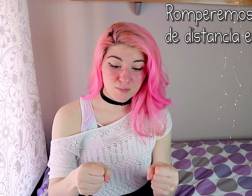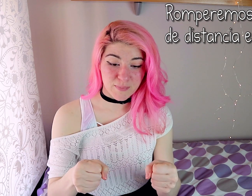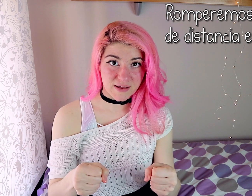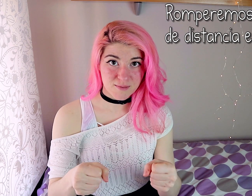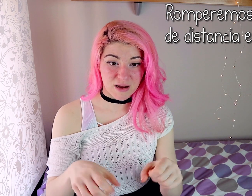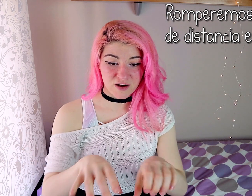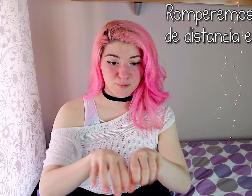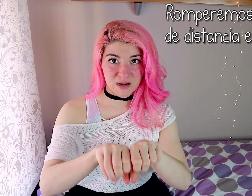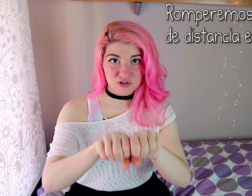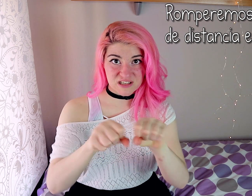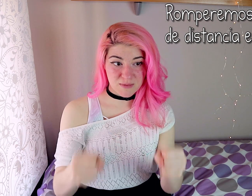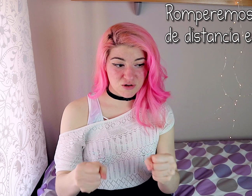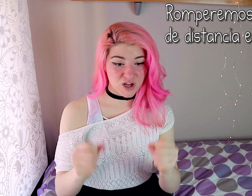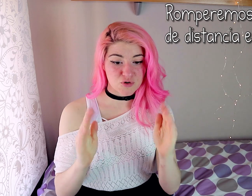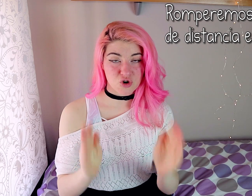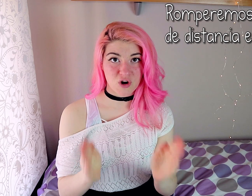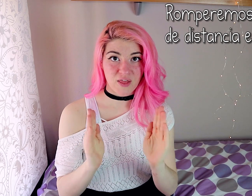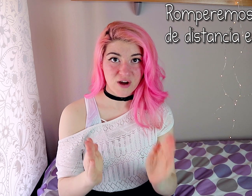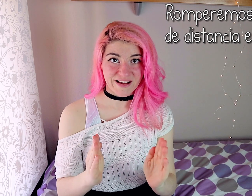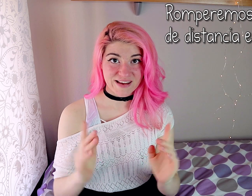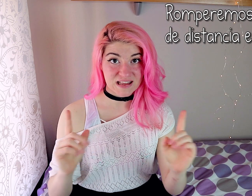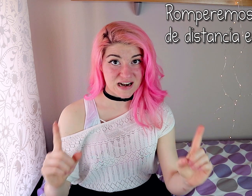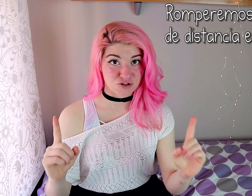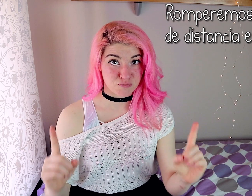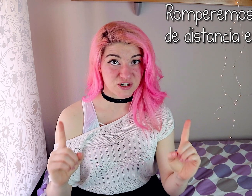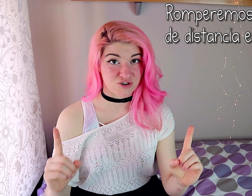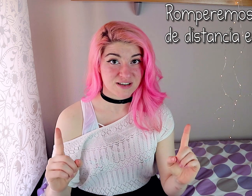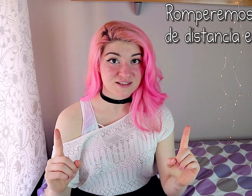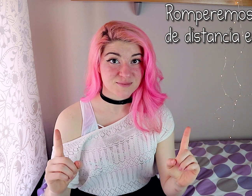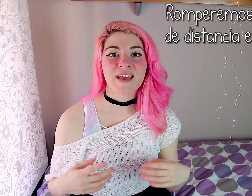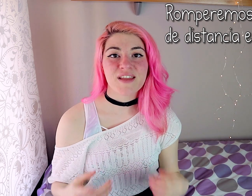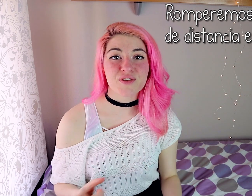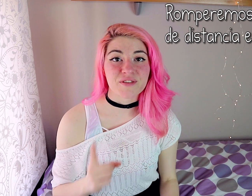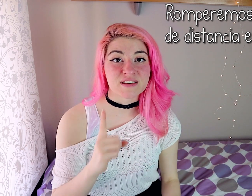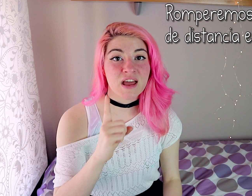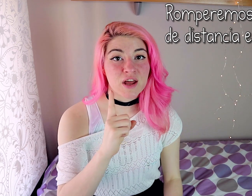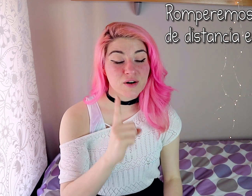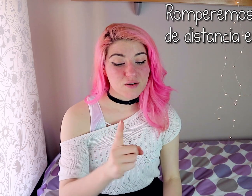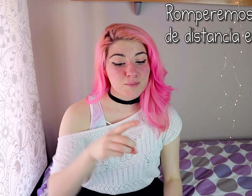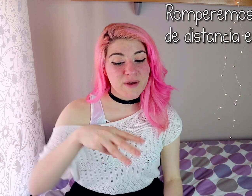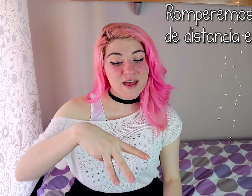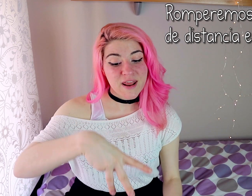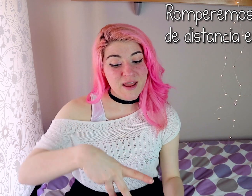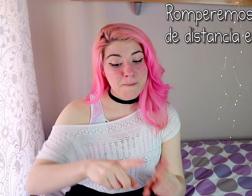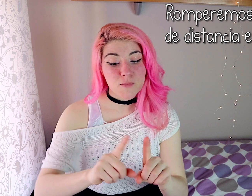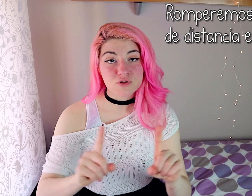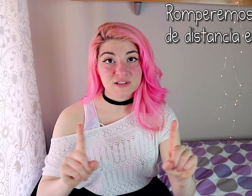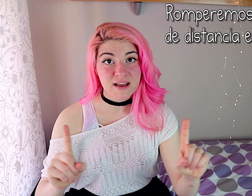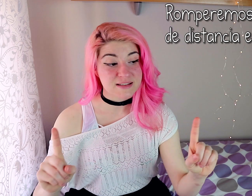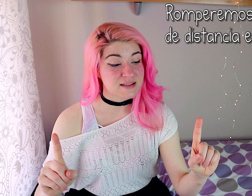romper, ¿vale? Romperemos ese metro que hemos colocado aquí entre las dos personas. Entonces, romperemos ese